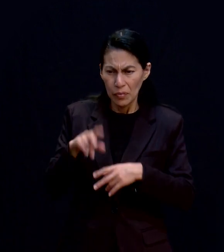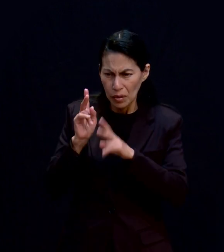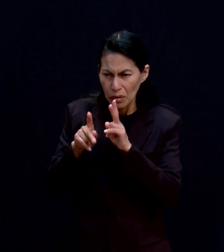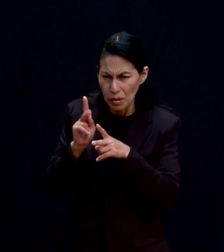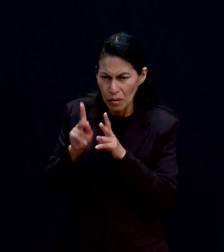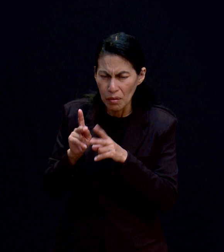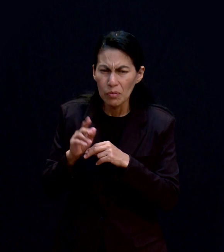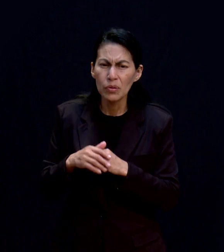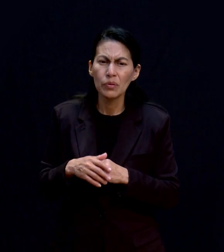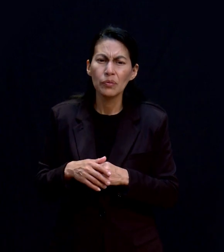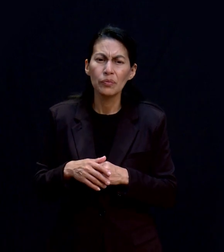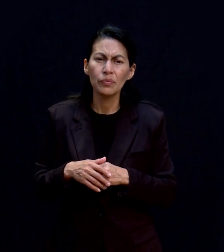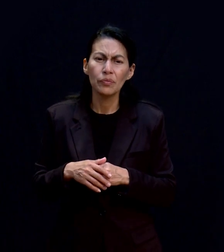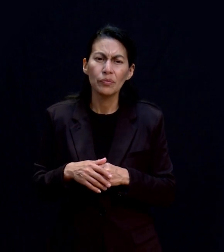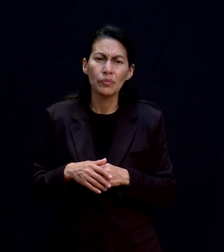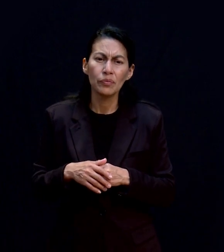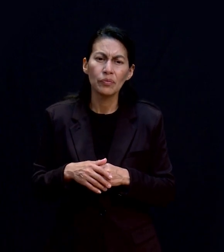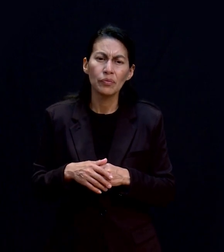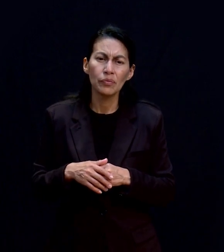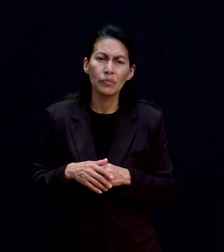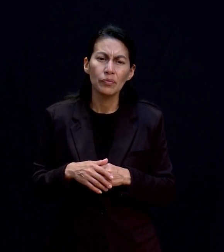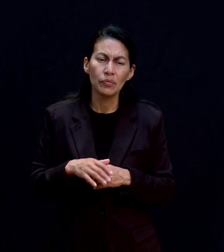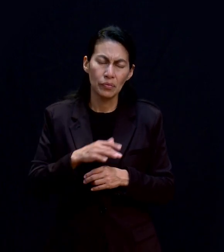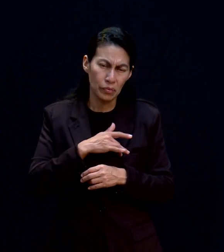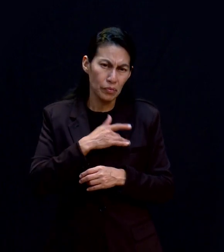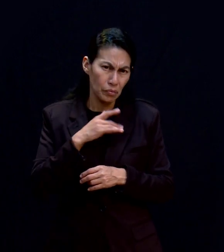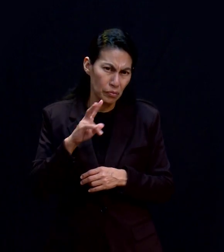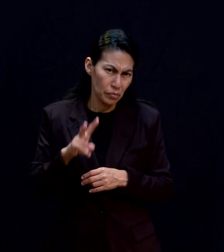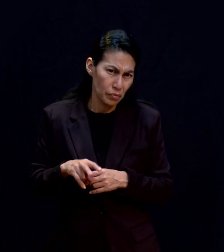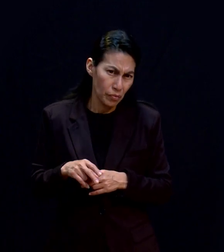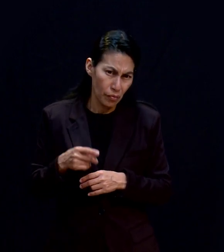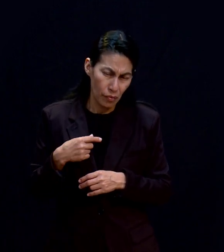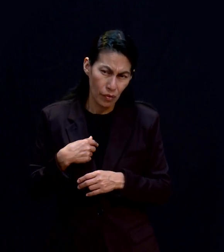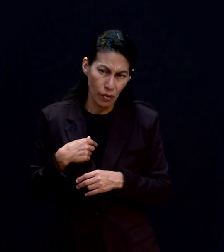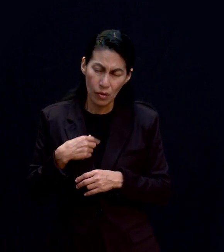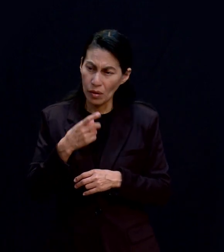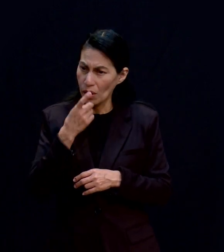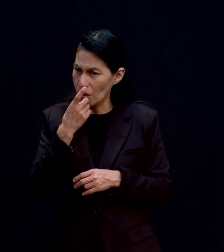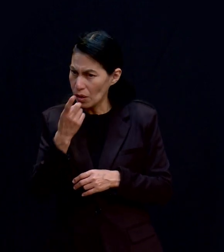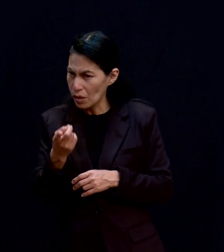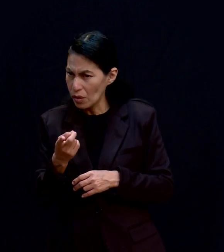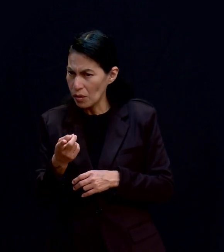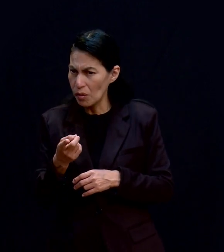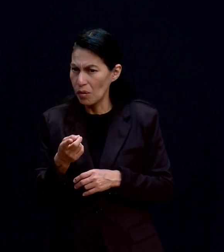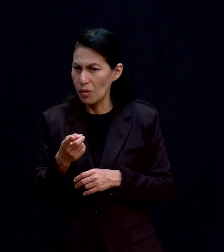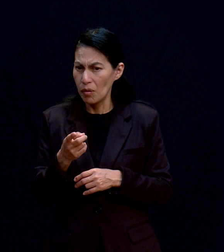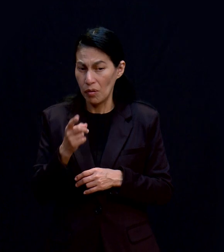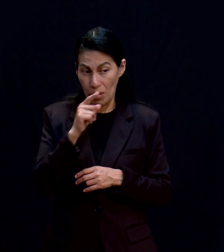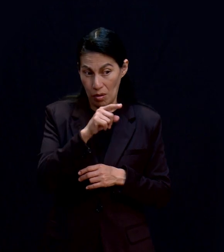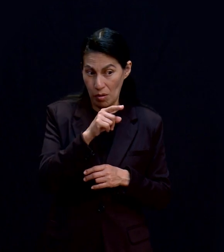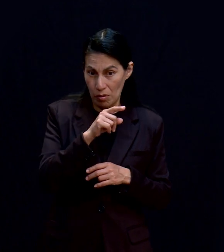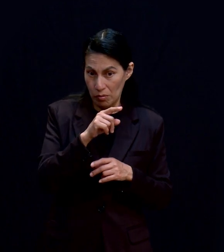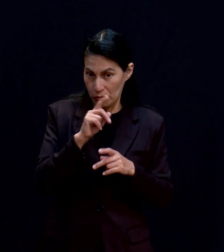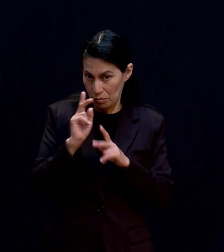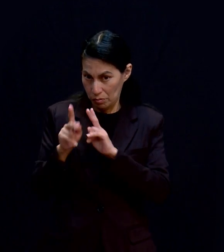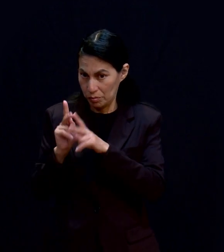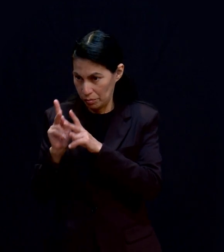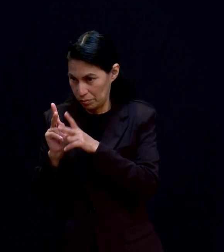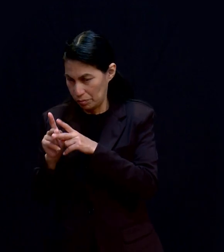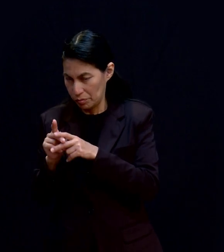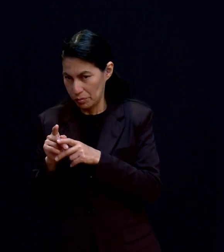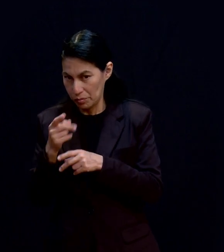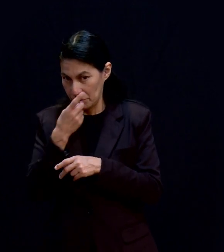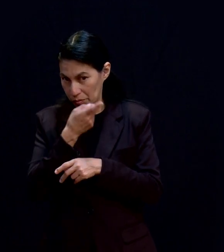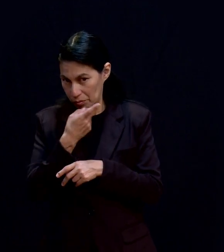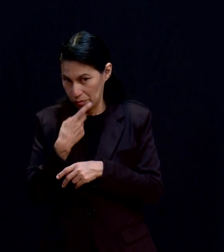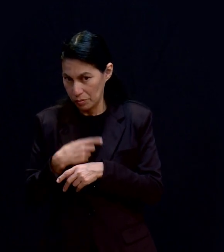se habría que nosotros este platicáramos bien con sinceridad pues llegó y le platico lo que pasó